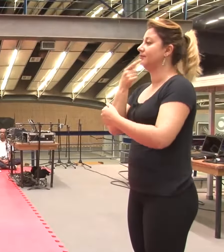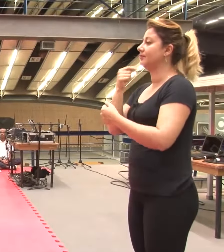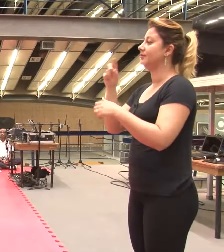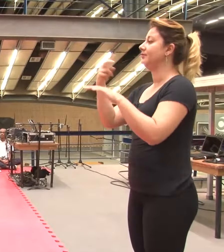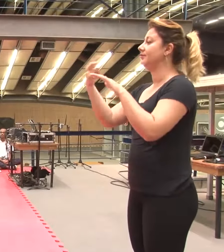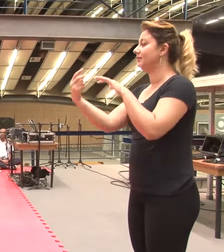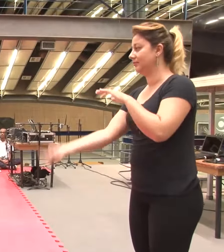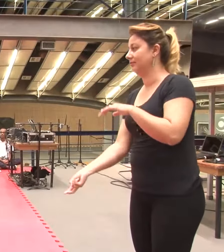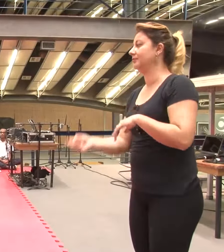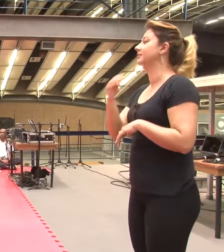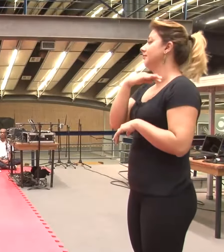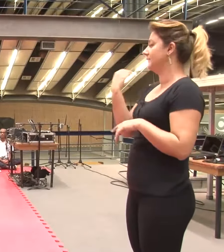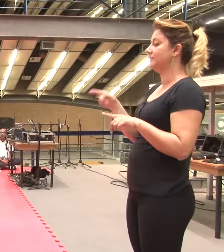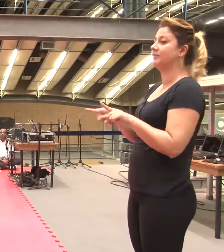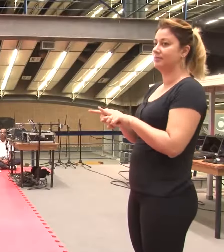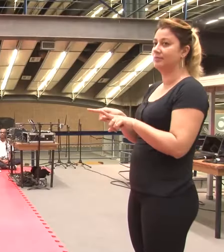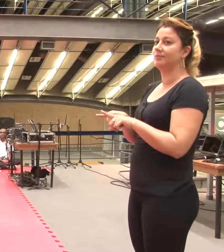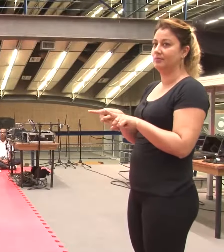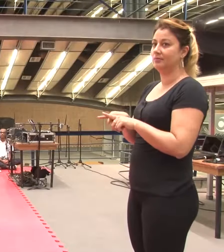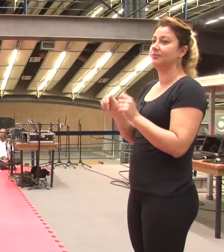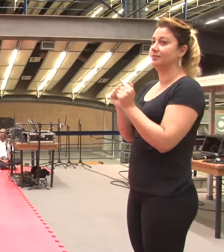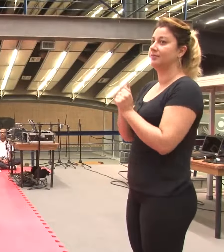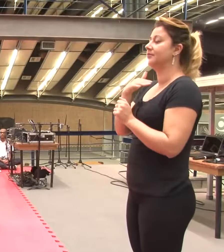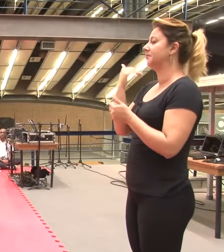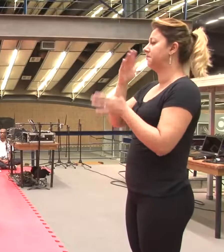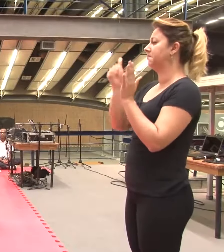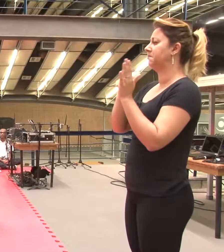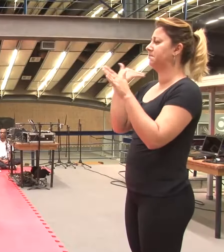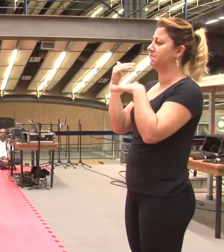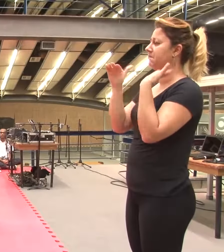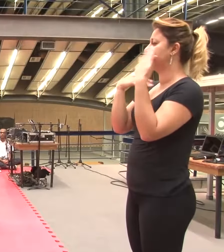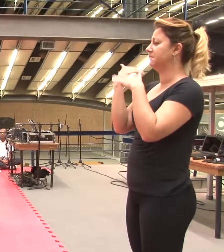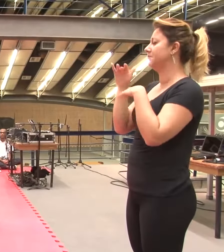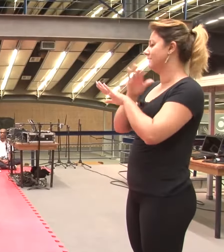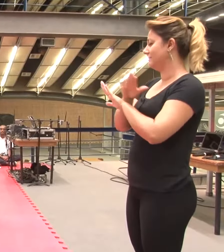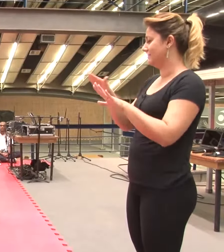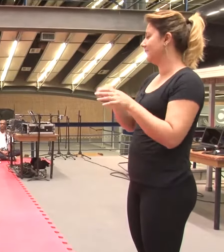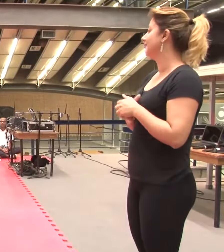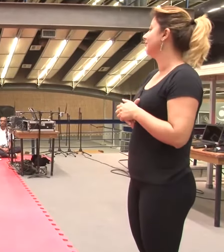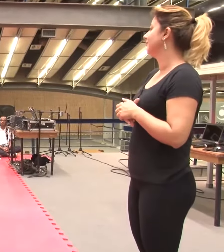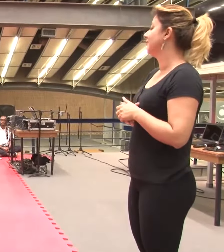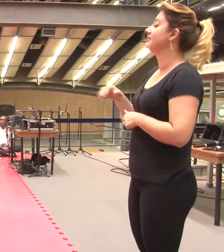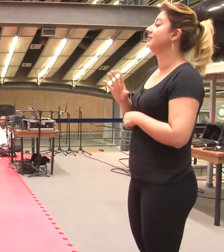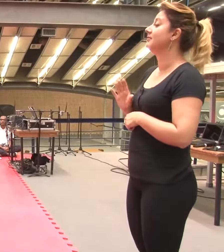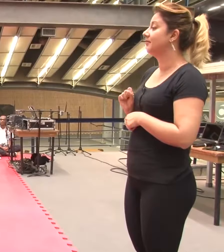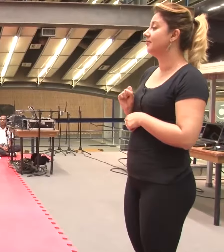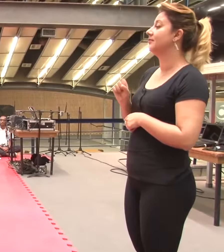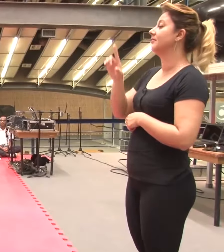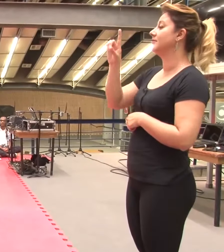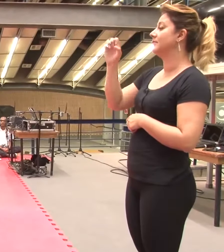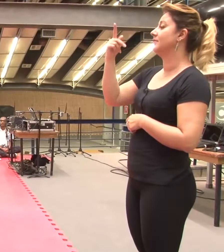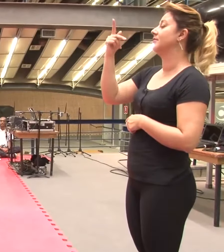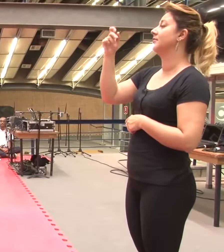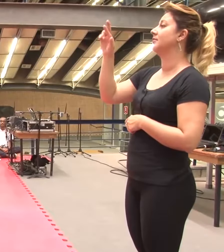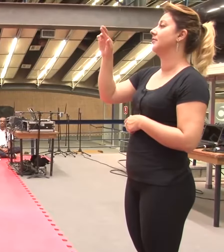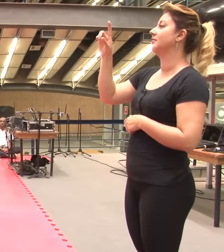afunda junto com o corpo falecido de cima. Todo mundo morre, é uma maravilha. Né? Amor de perecer. E